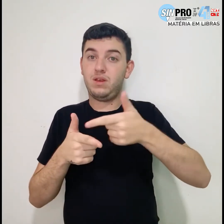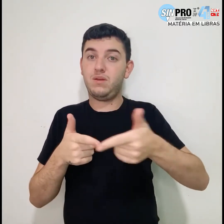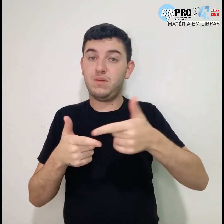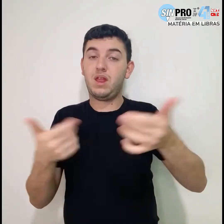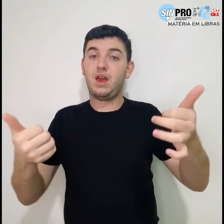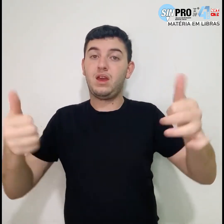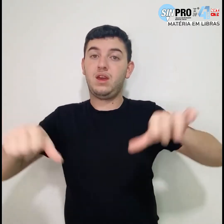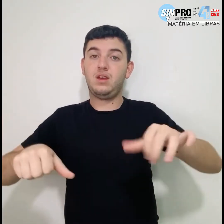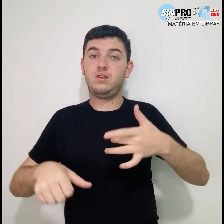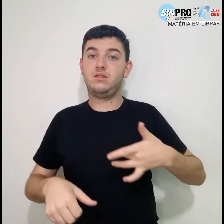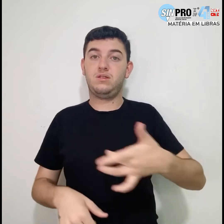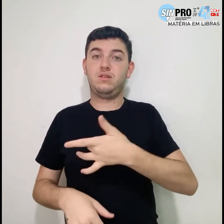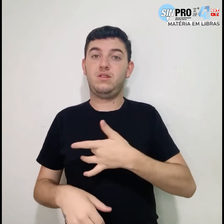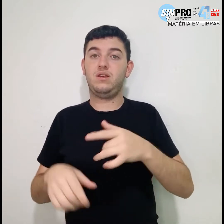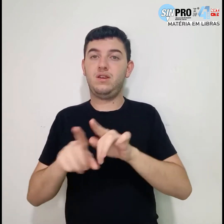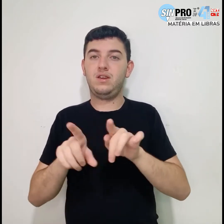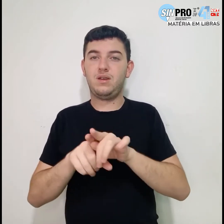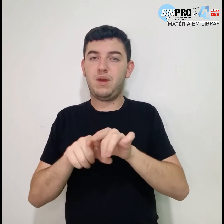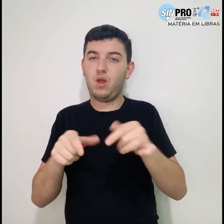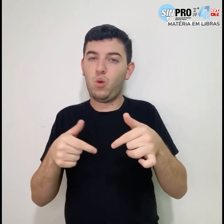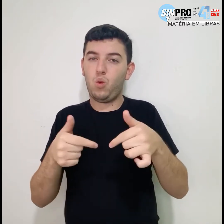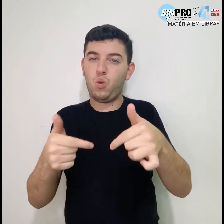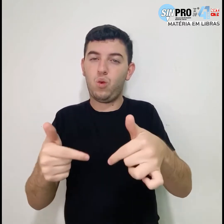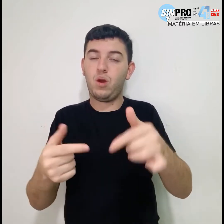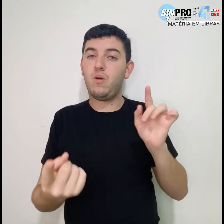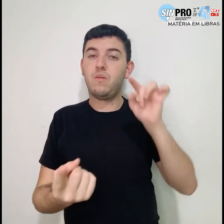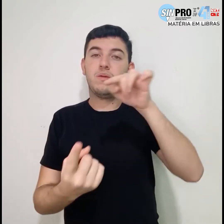está combatendo o novo coronavírus.